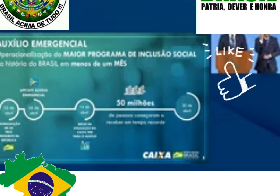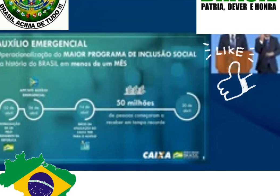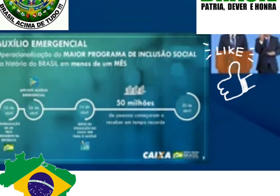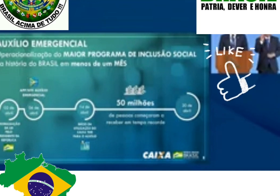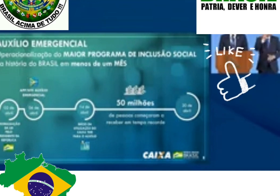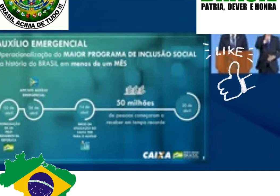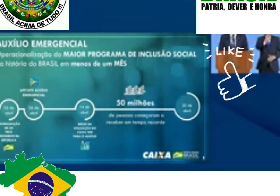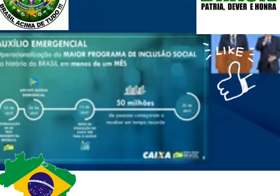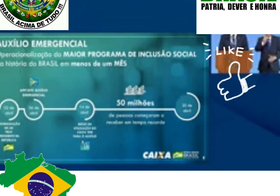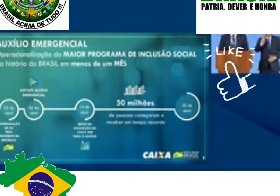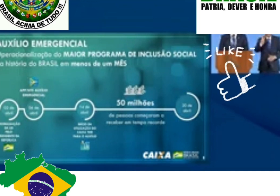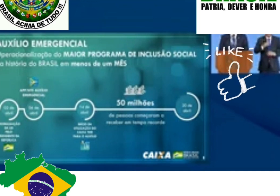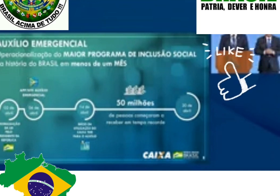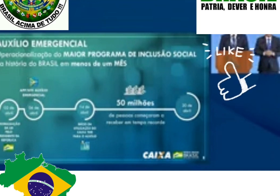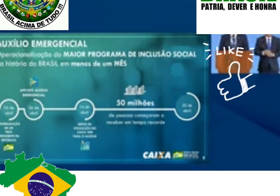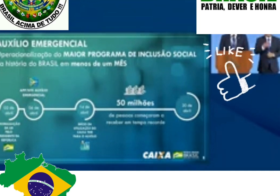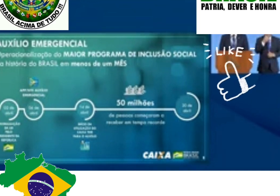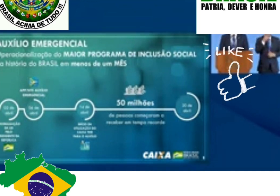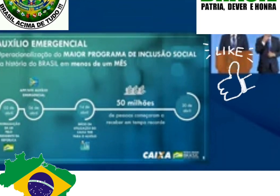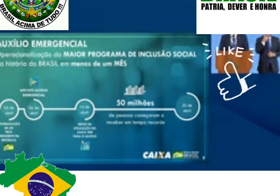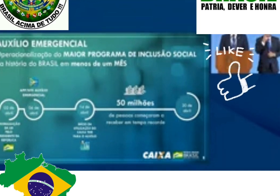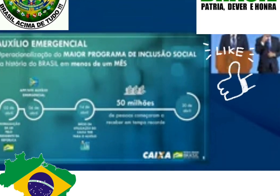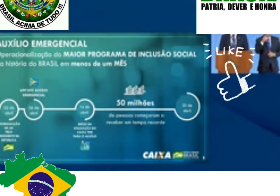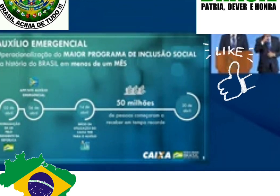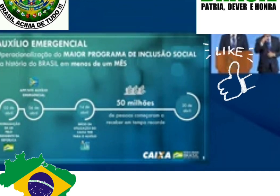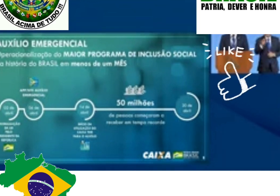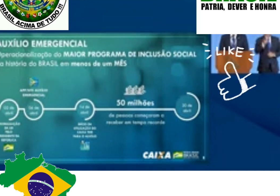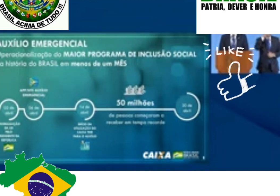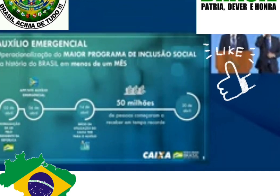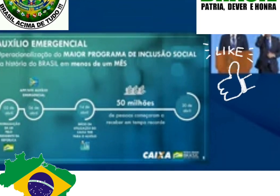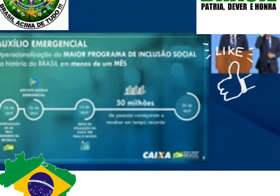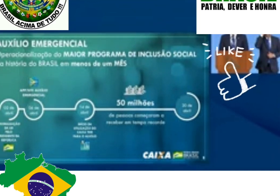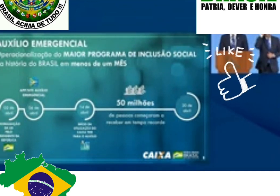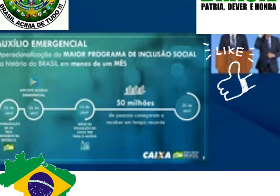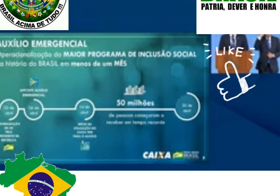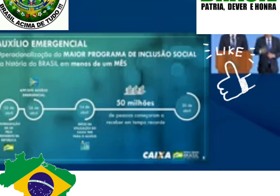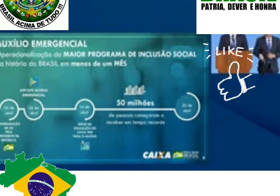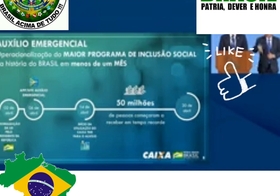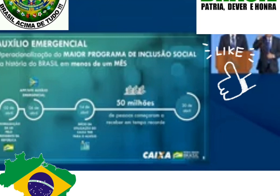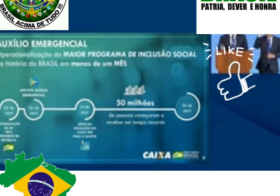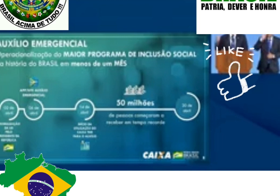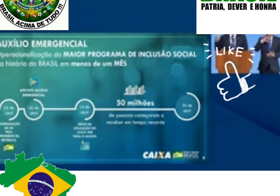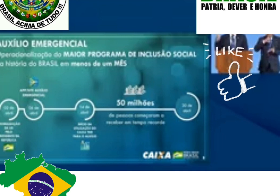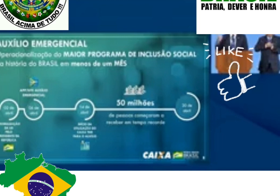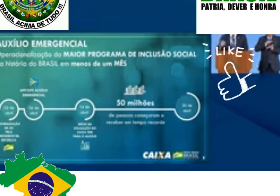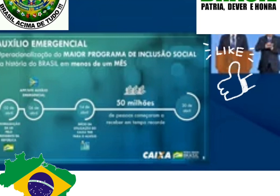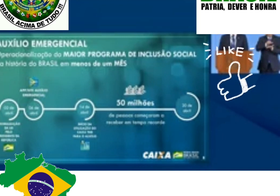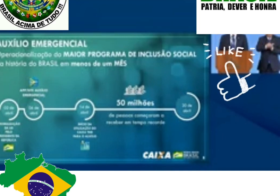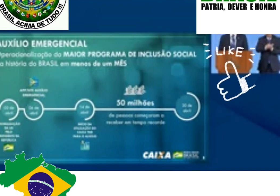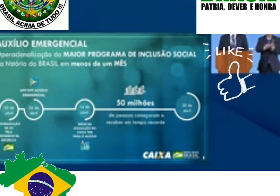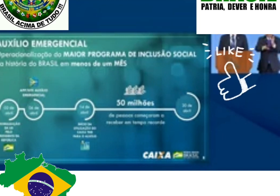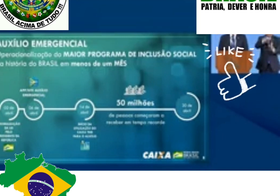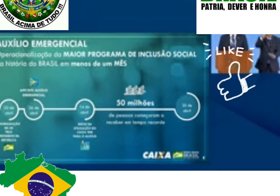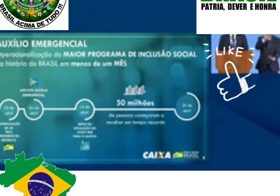site, 42 milhões de brasileiros e brasileiras se cadastraram no primeiro